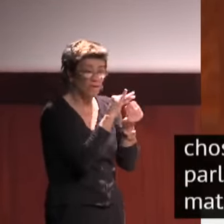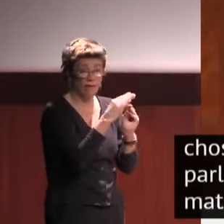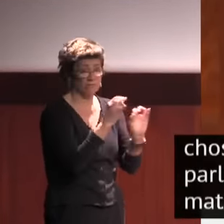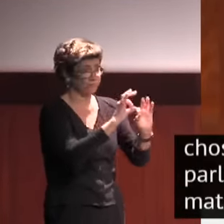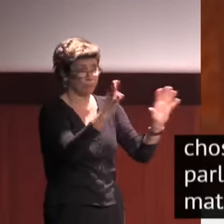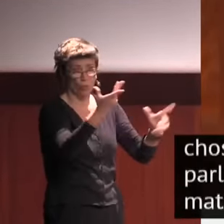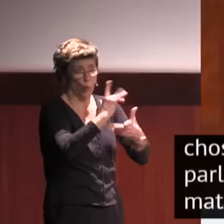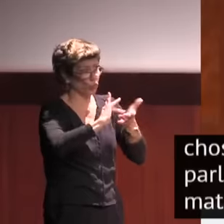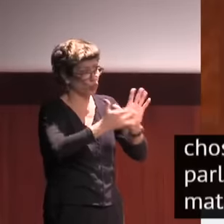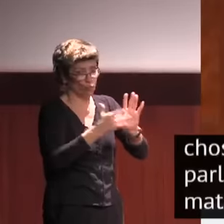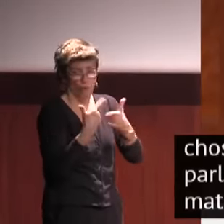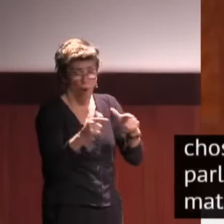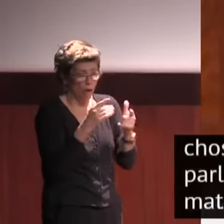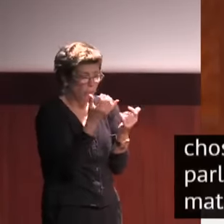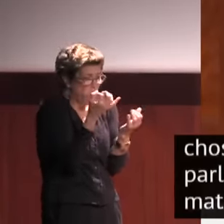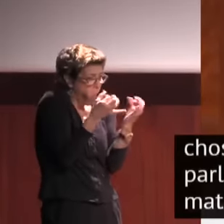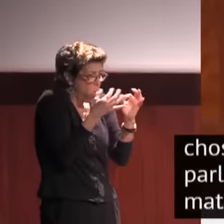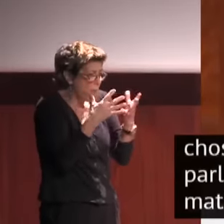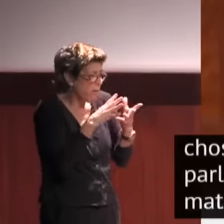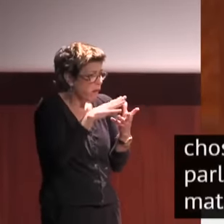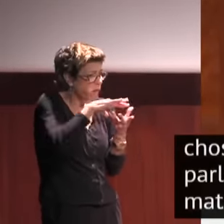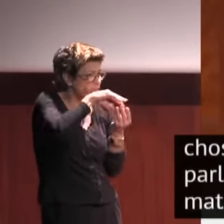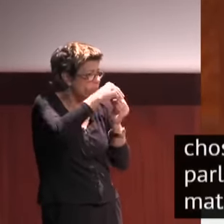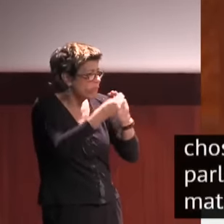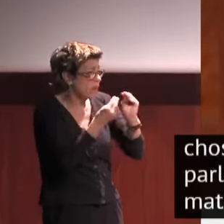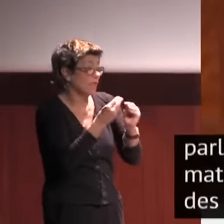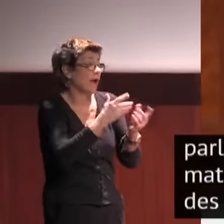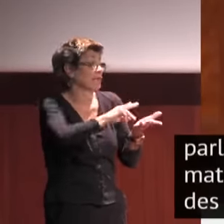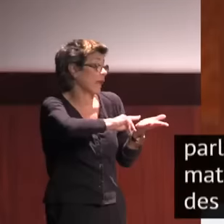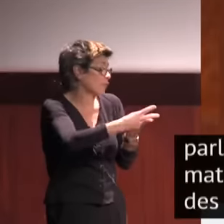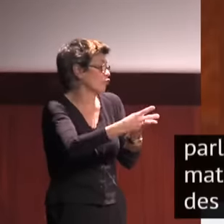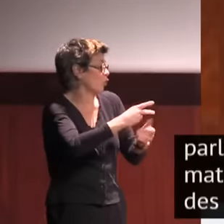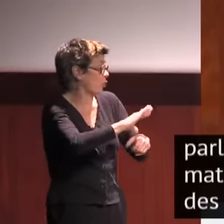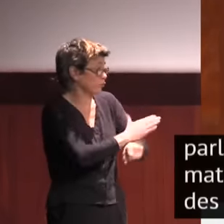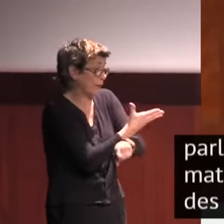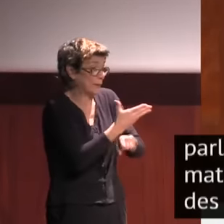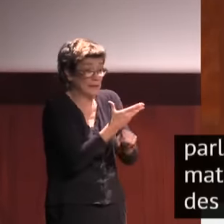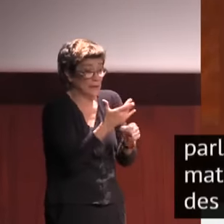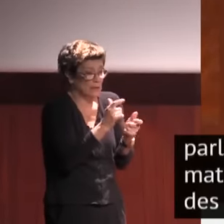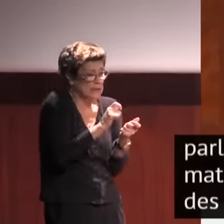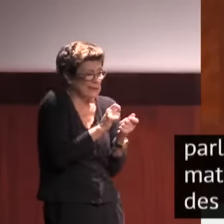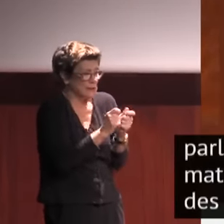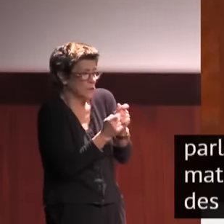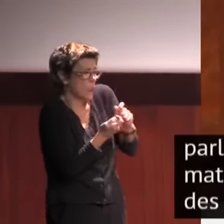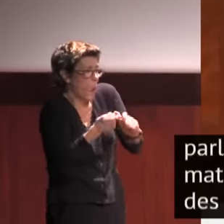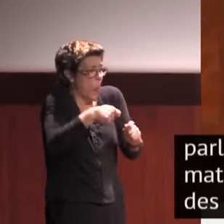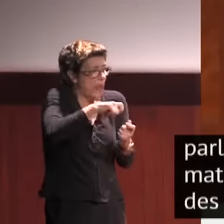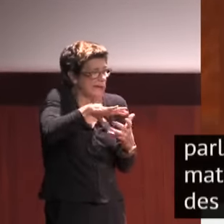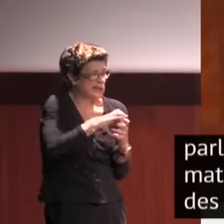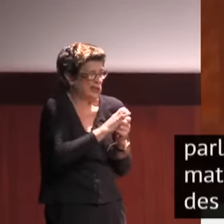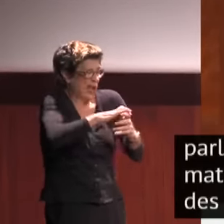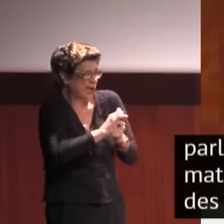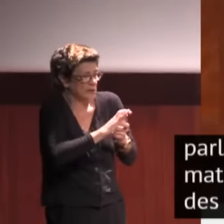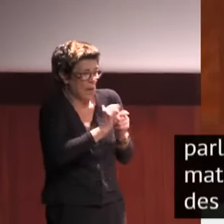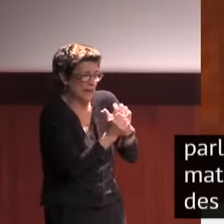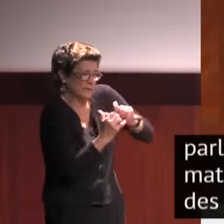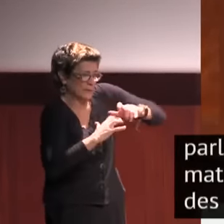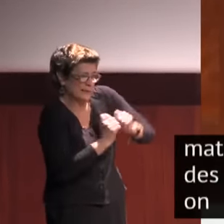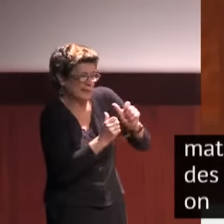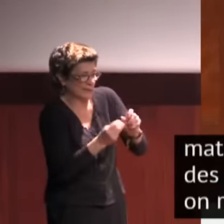signes, de la traduction poétique, quelle que soit la langue, on modèle, on malaxe,